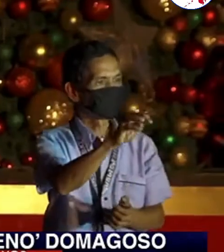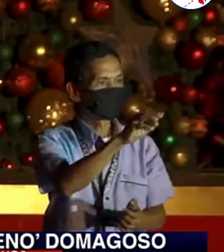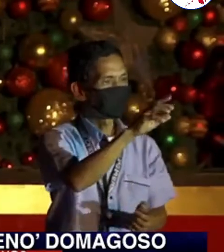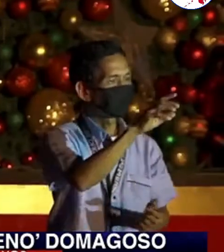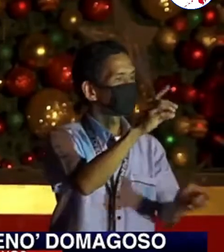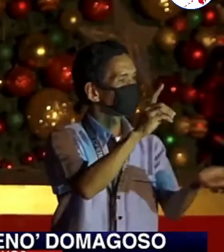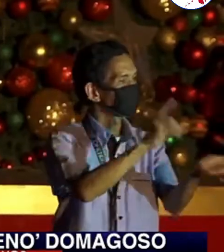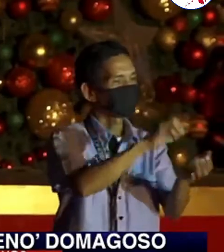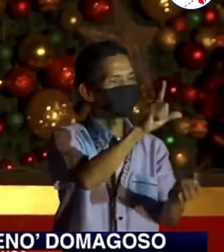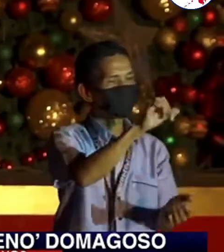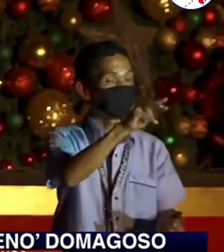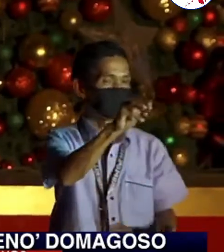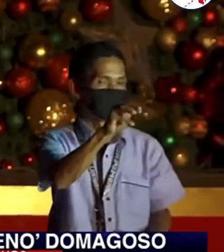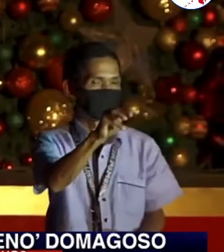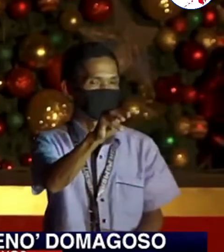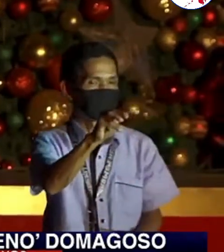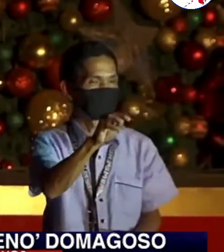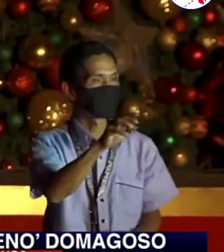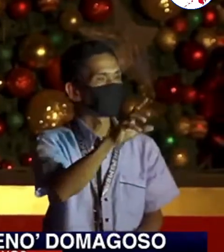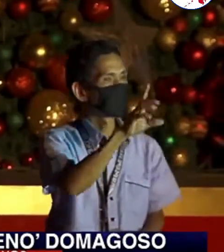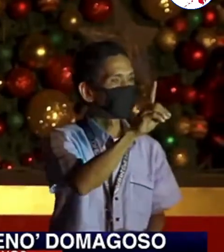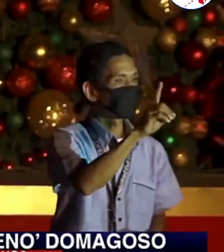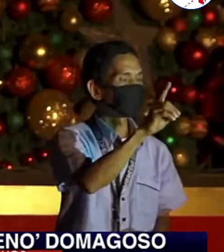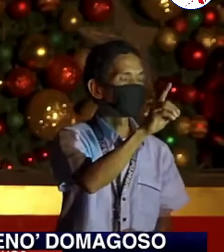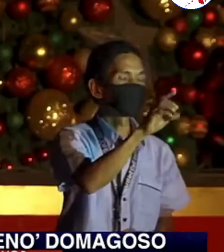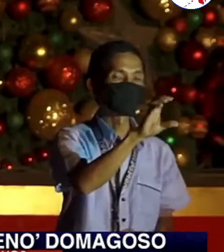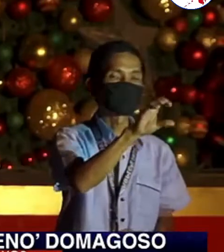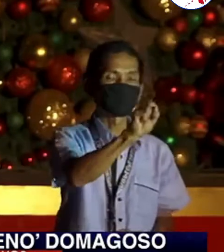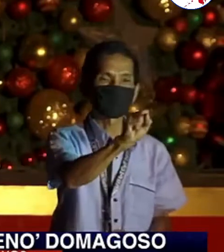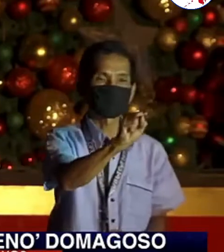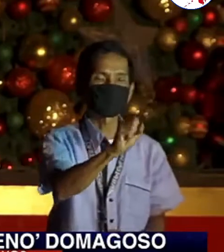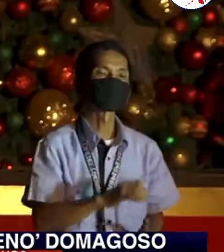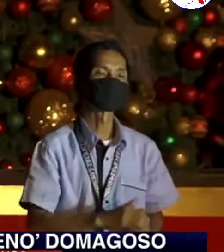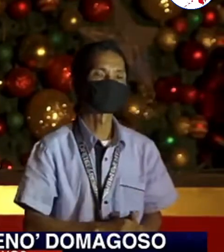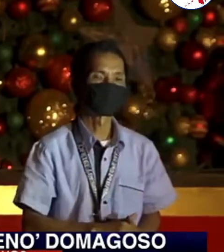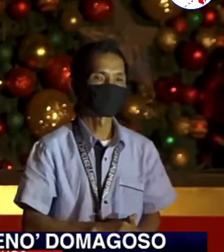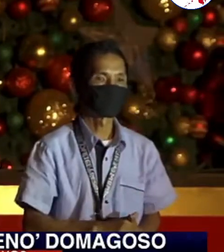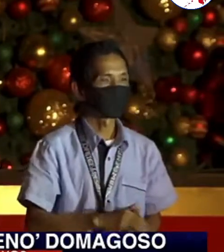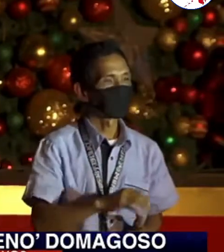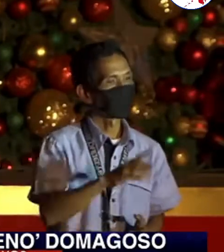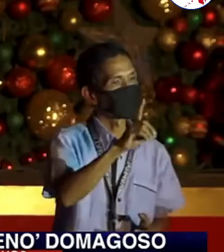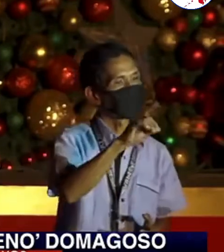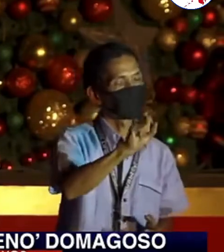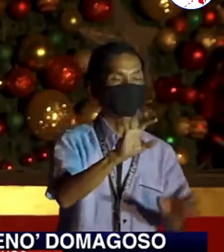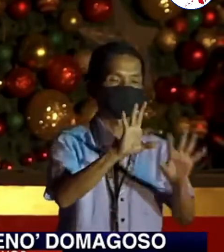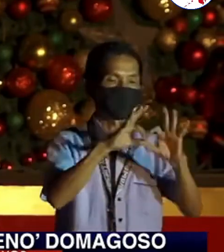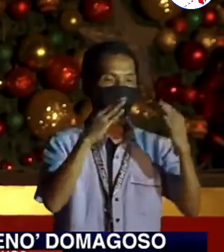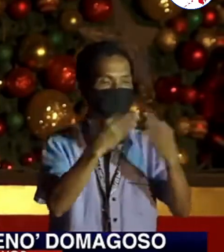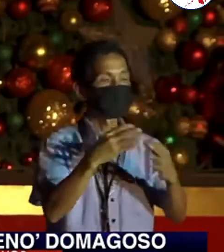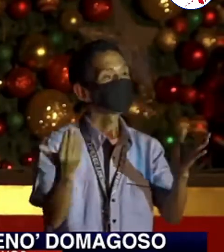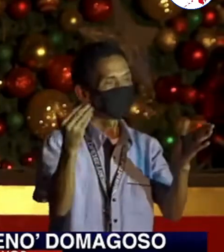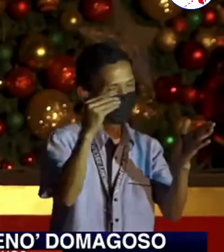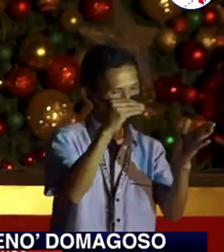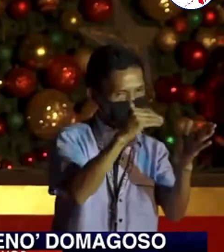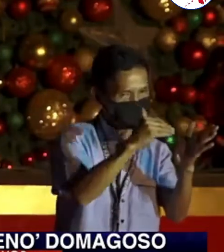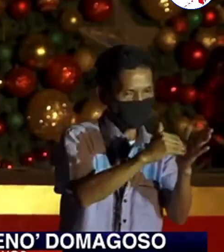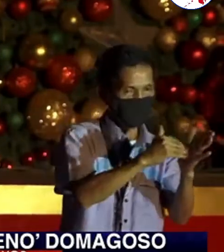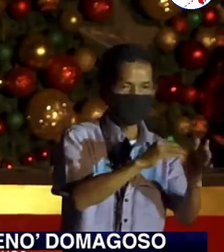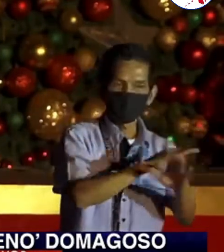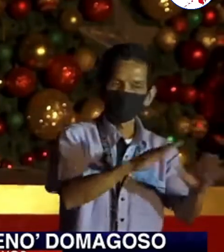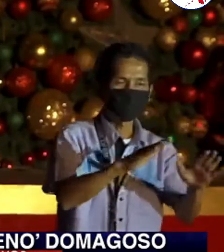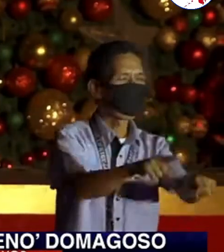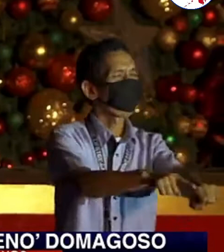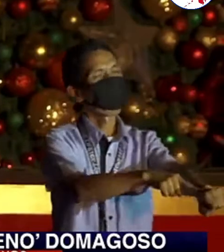Doktora Lim ng DCS and DCS family. So muli, ayoko na